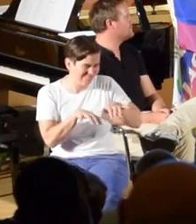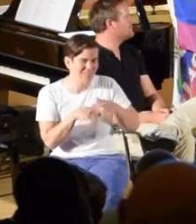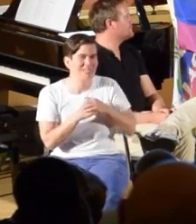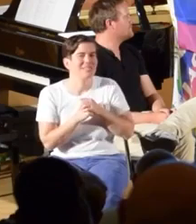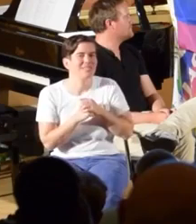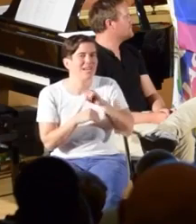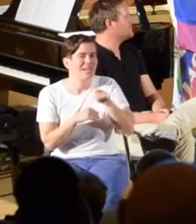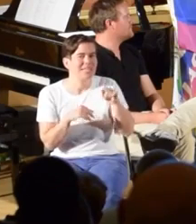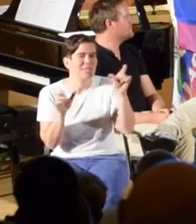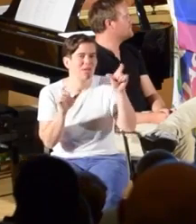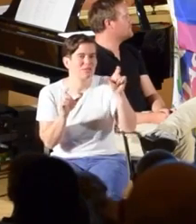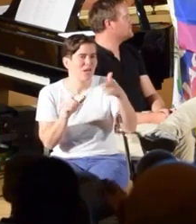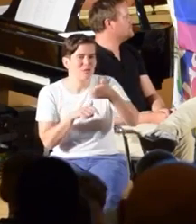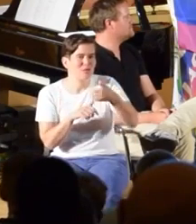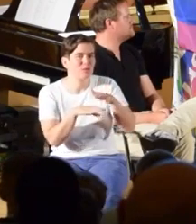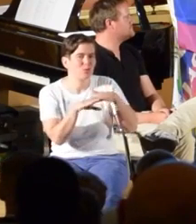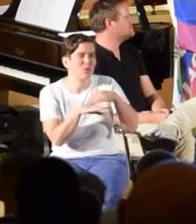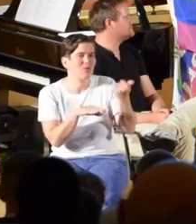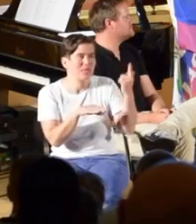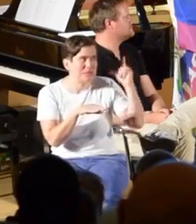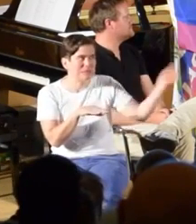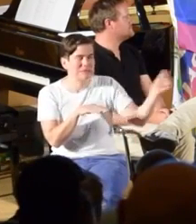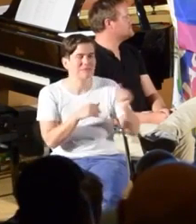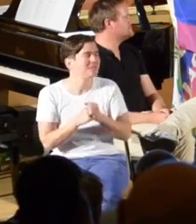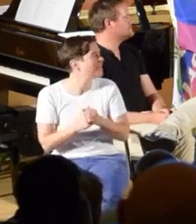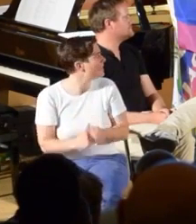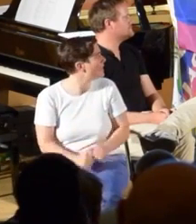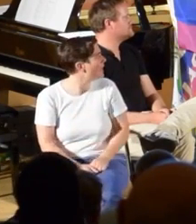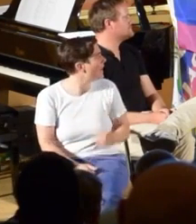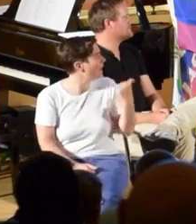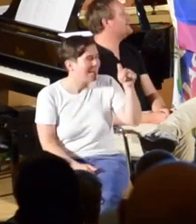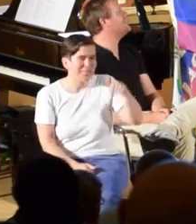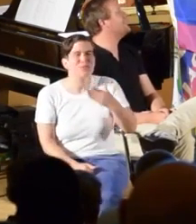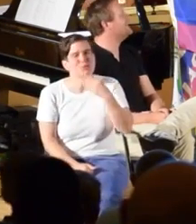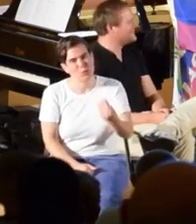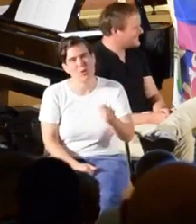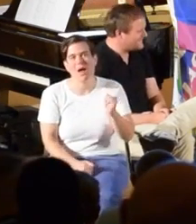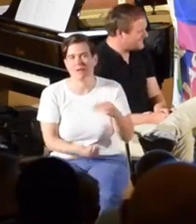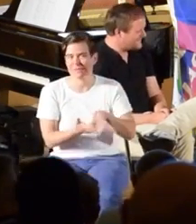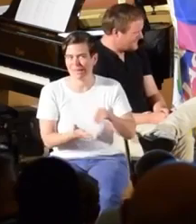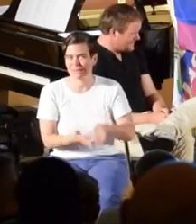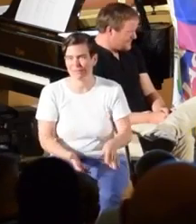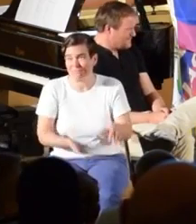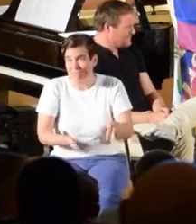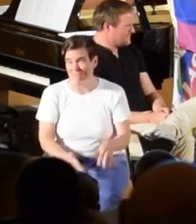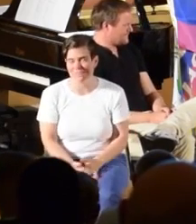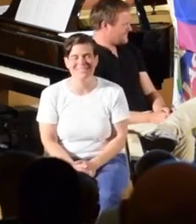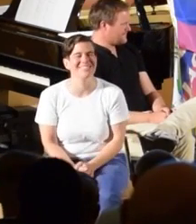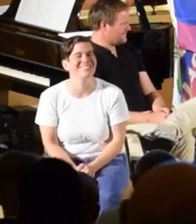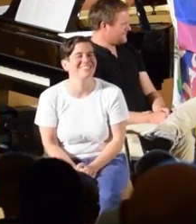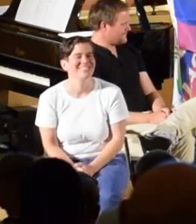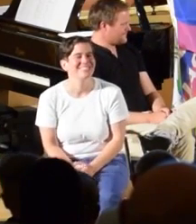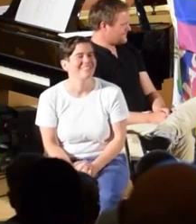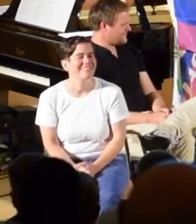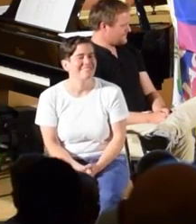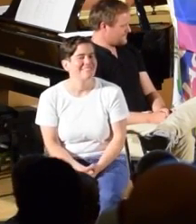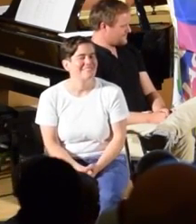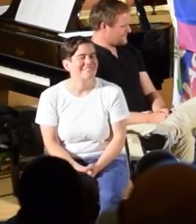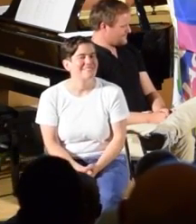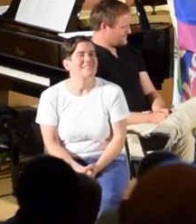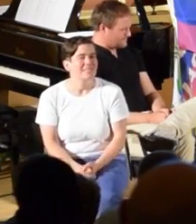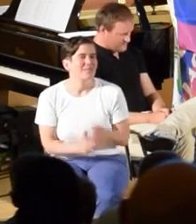Geringschätzung gegenüber der Veranstaltung geschuldet, wenn er gleich aufbricht. Sondern hier war es sehr viel schöner. das glaube ich nun auch wiederum sofort. Also